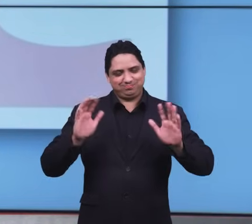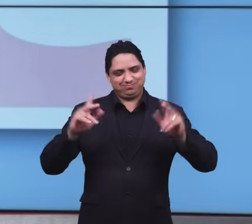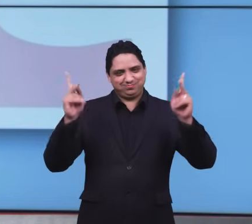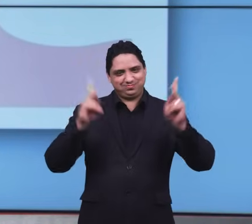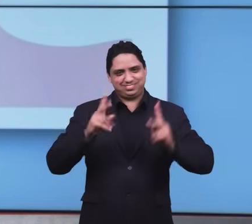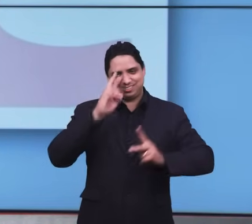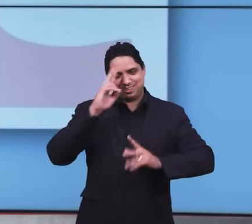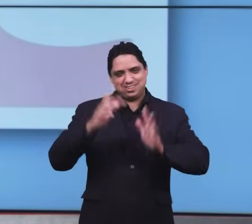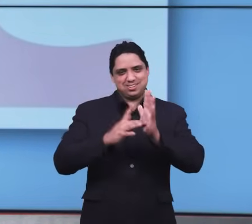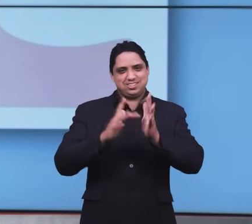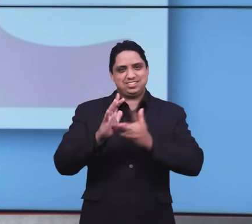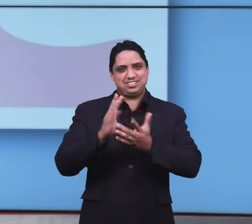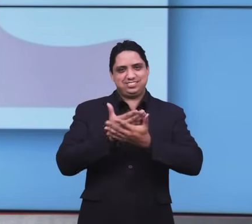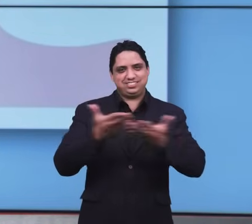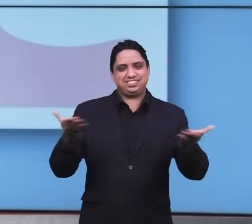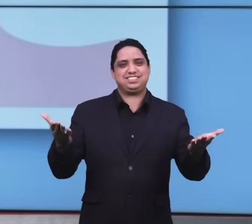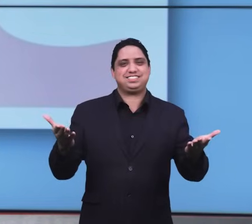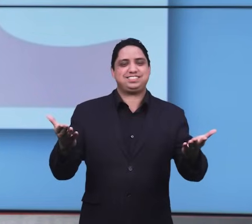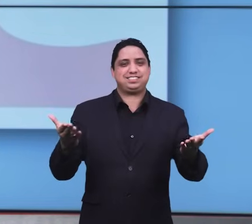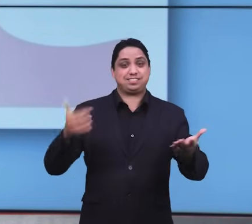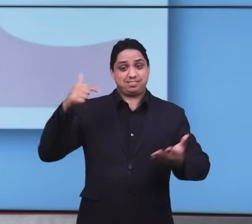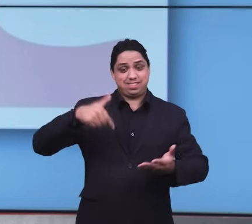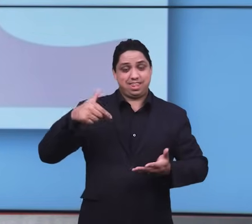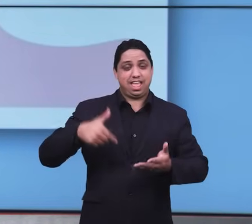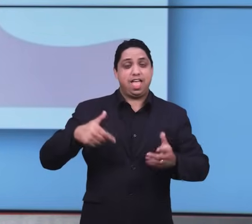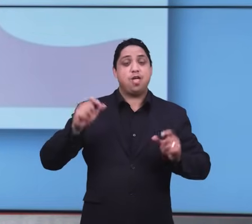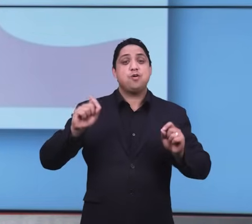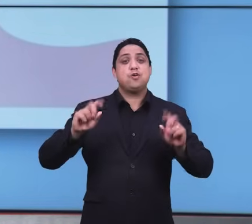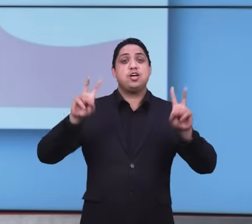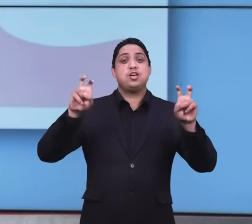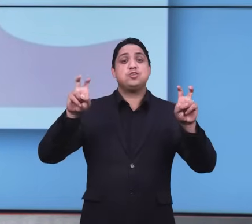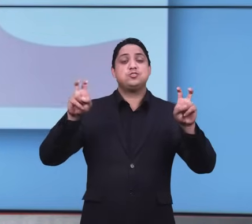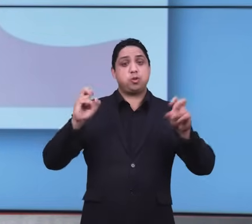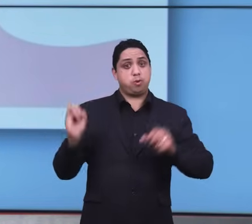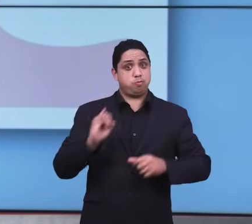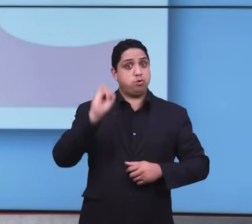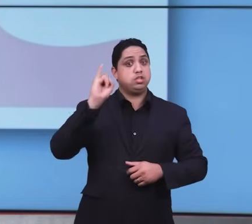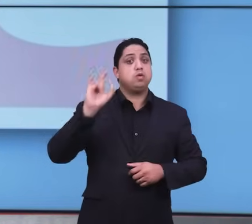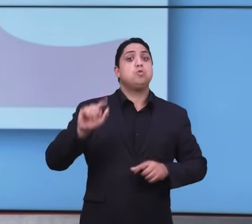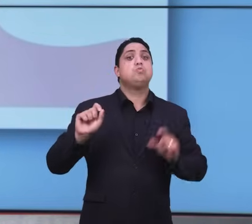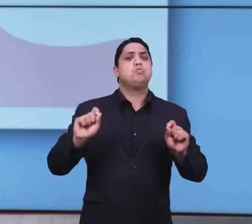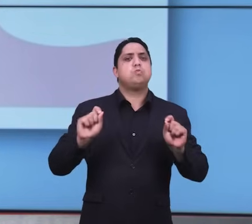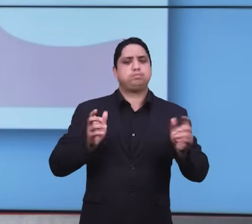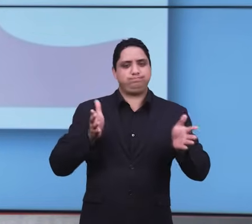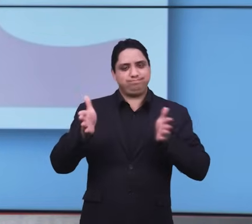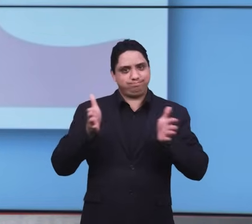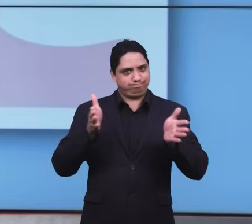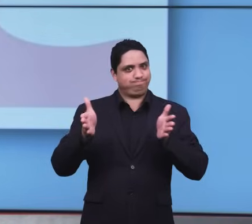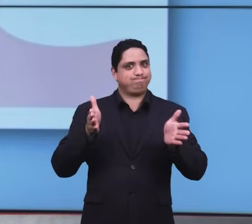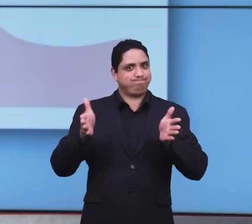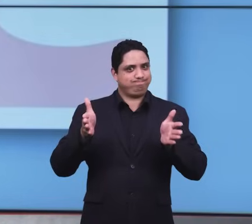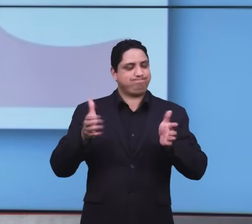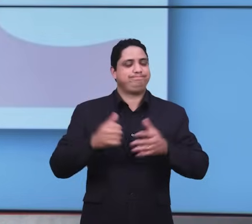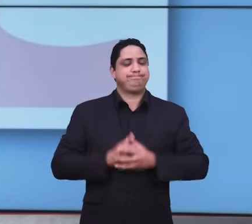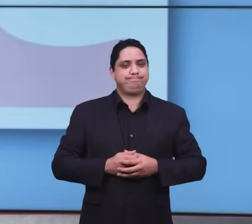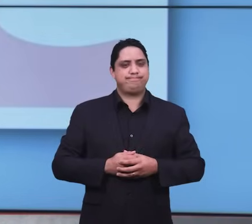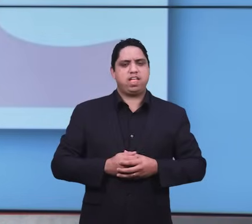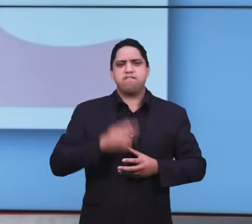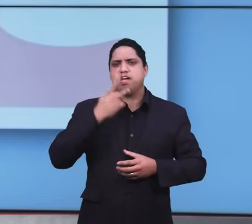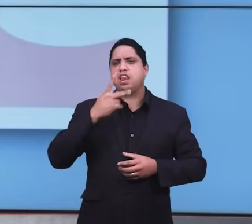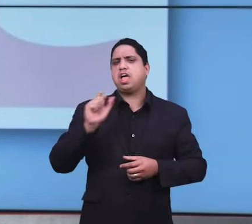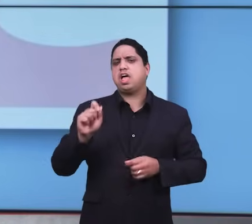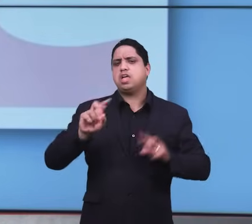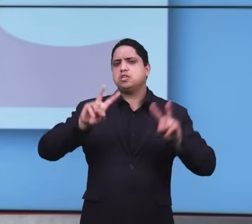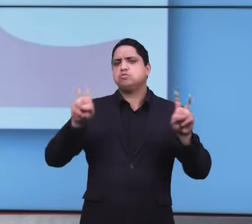Queremos saudar a todos com a paz do Senhor Jesus. Este programa tem uma temática importante, que é a acessibilidade. E quando